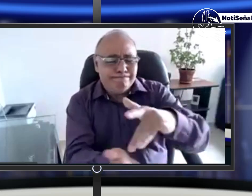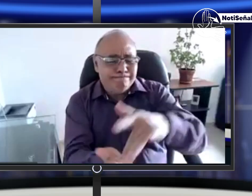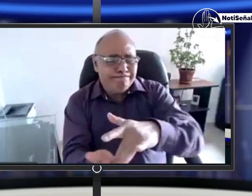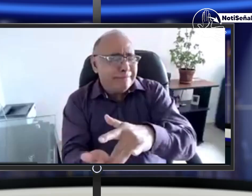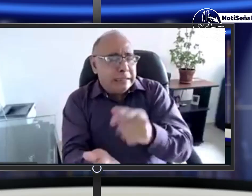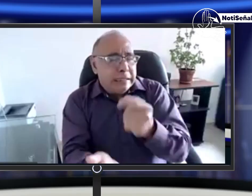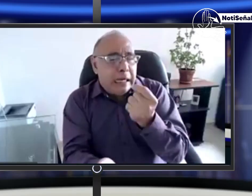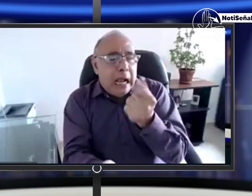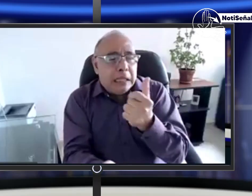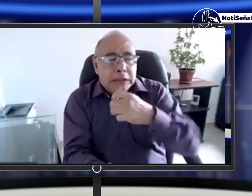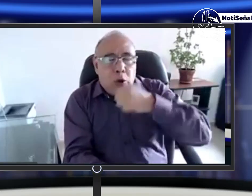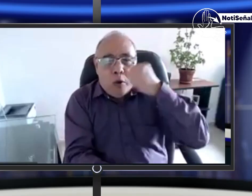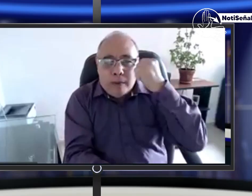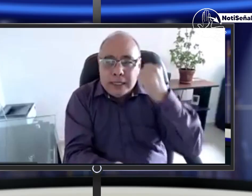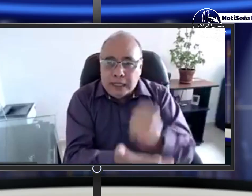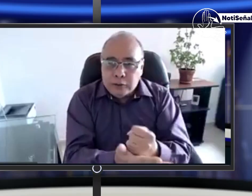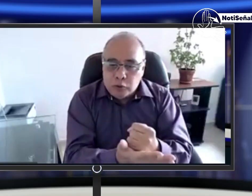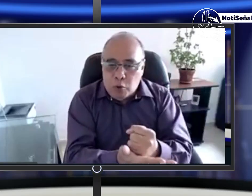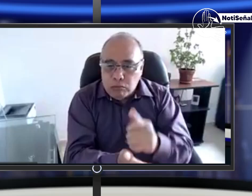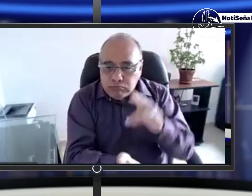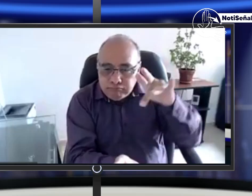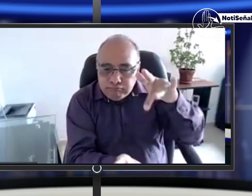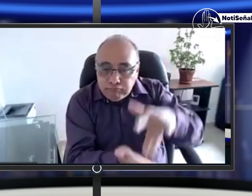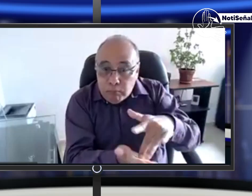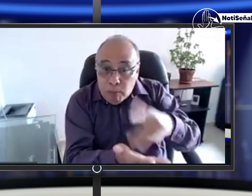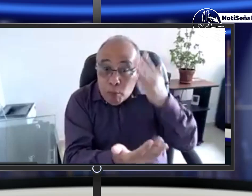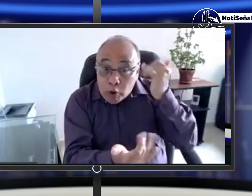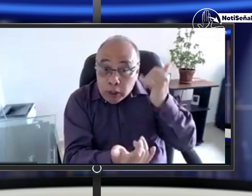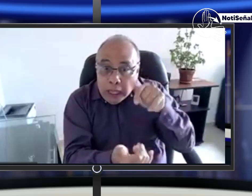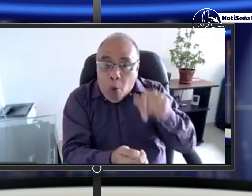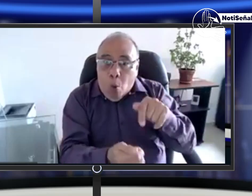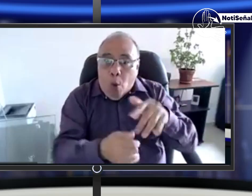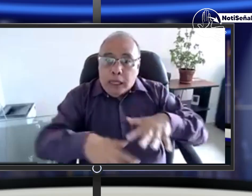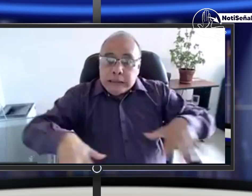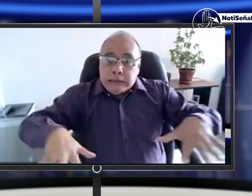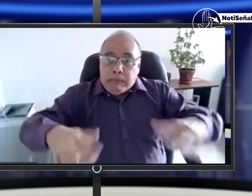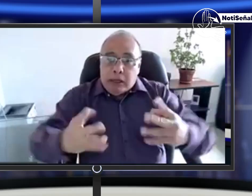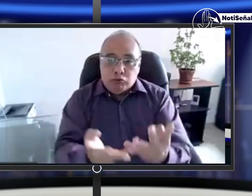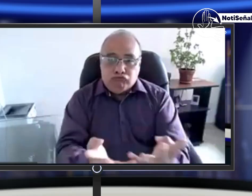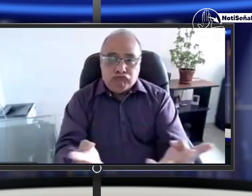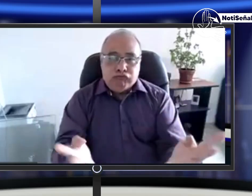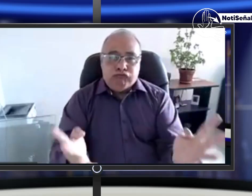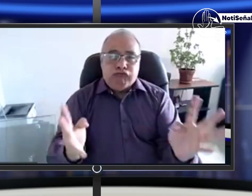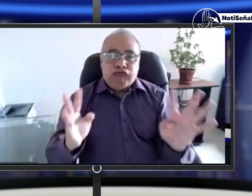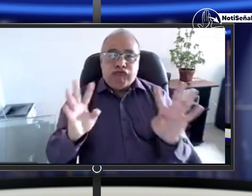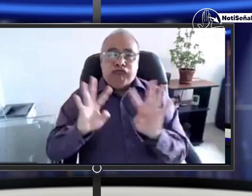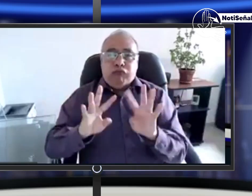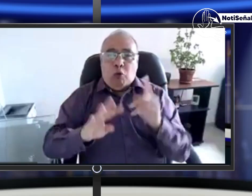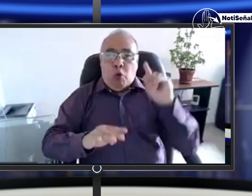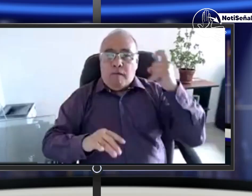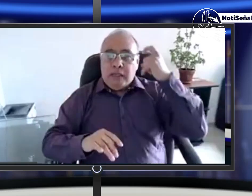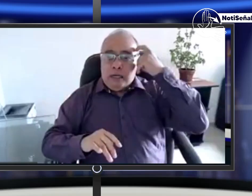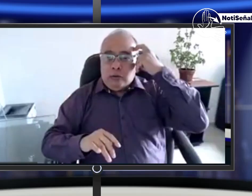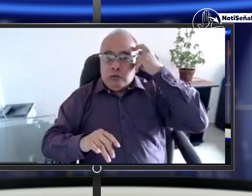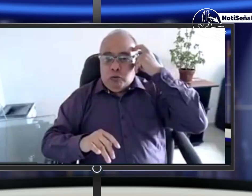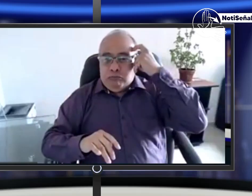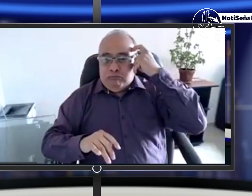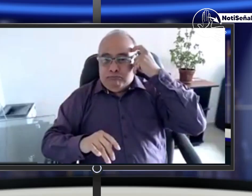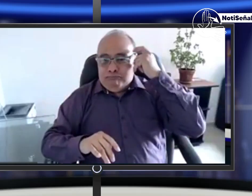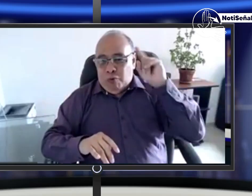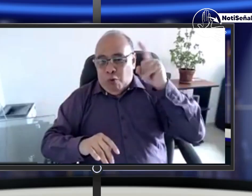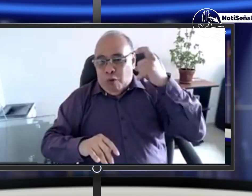sordas puedan aprovechar esta clase de espacios y participar de ellos.